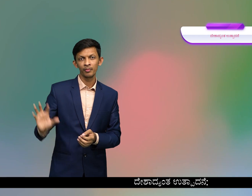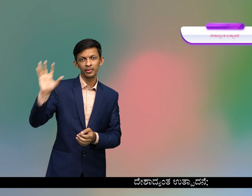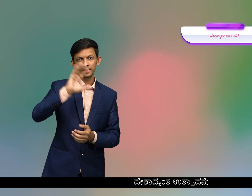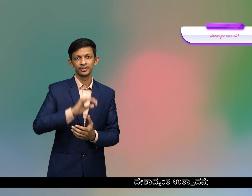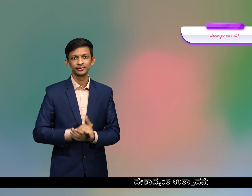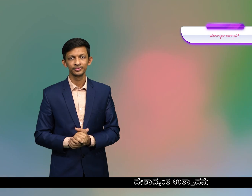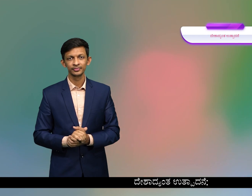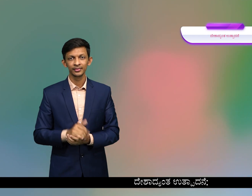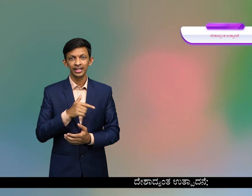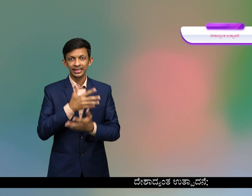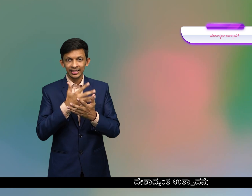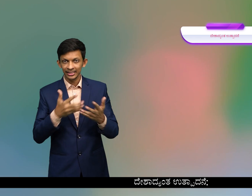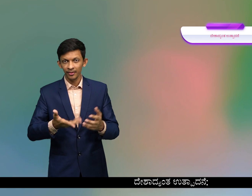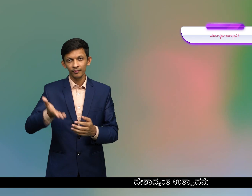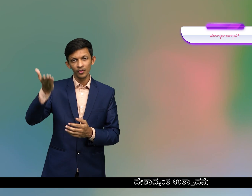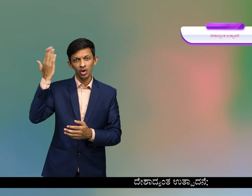ದೇಶದಾದ್ಯಂತ ಉತ್ಪಾದನೆ: